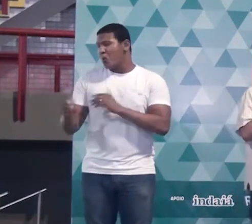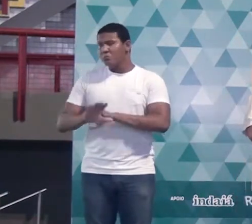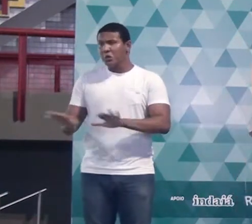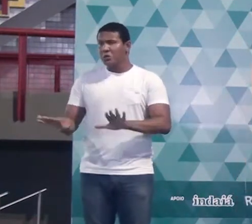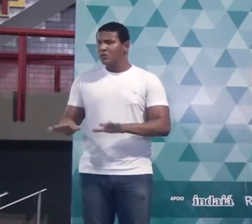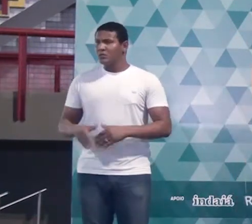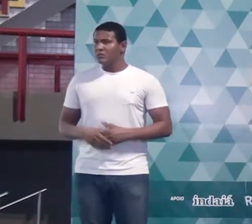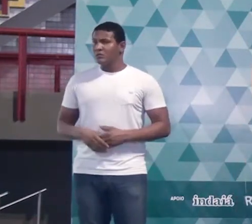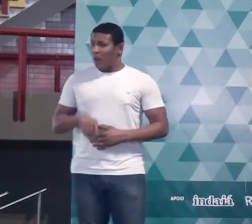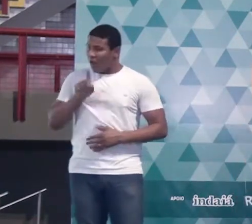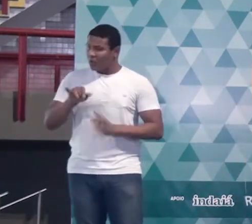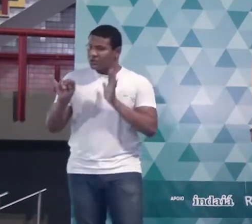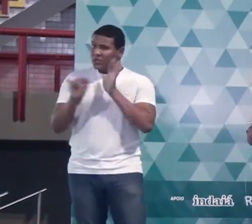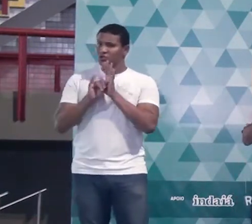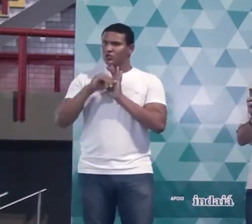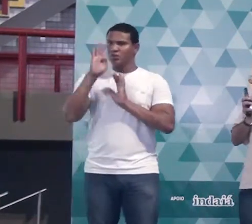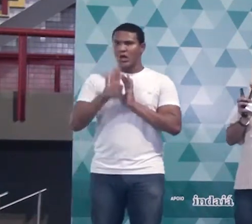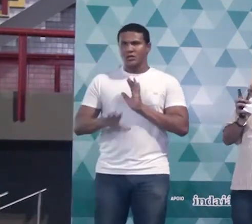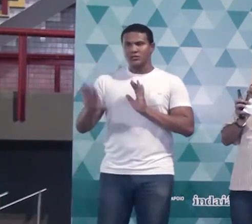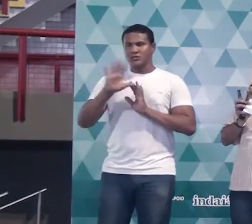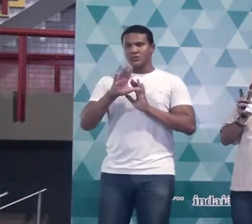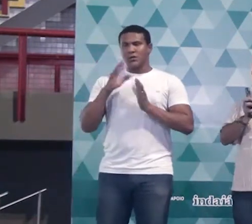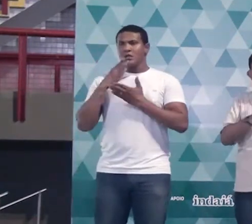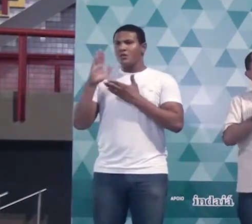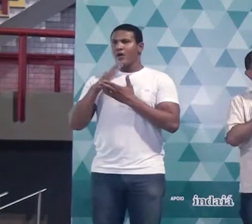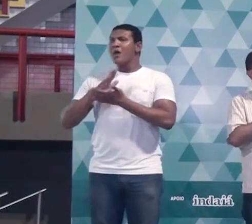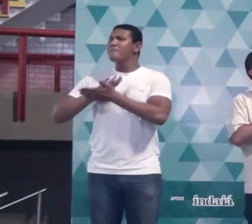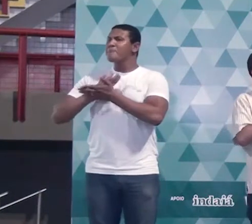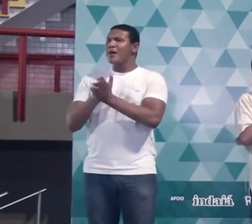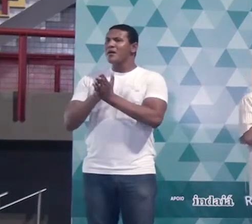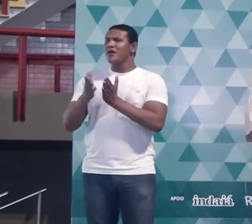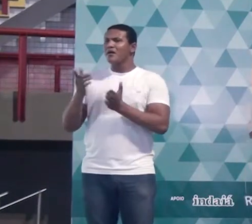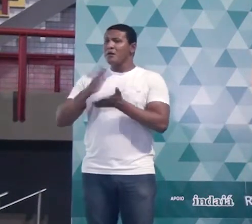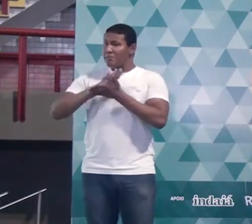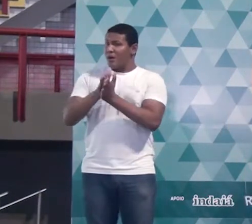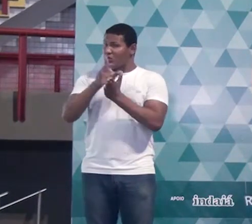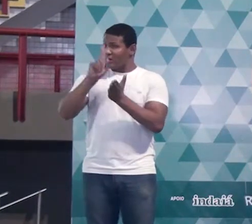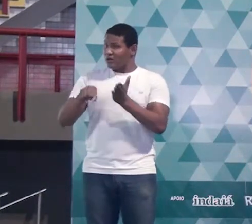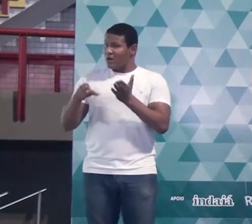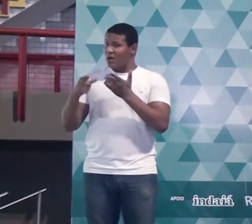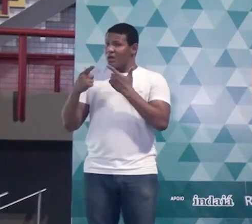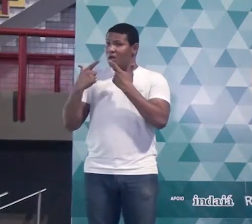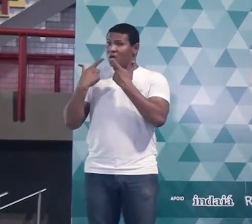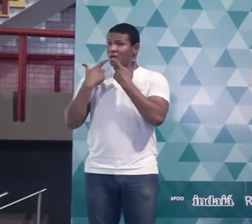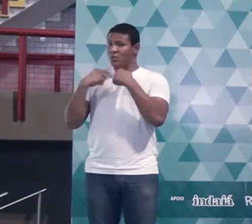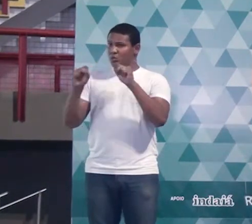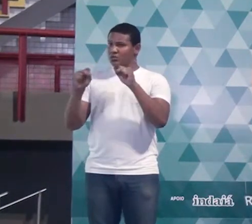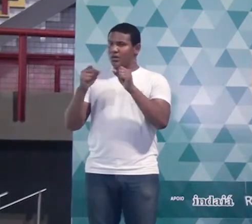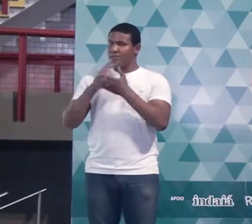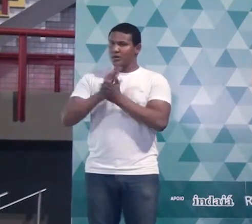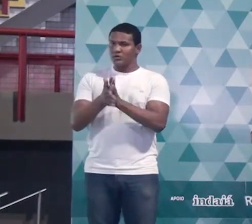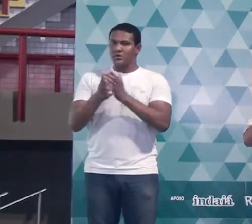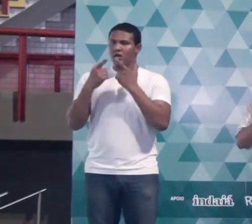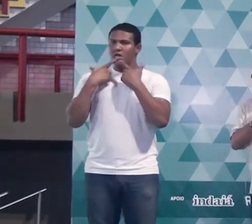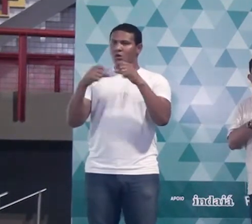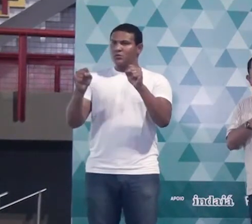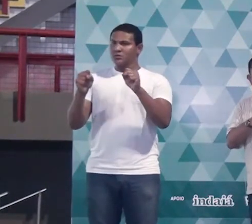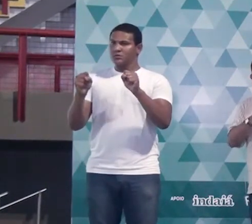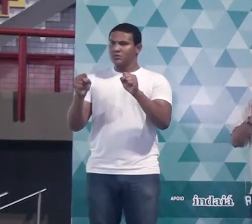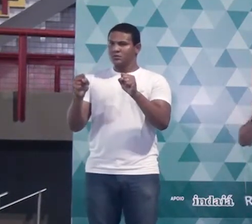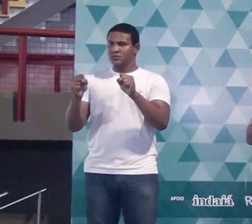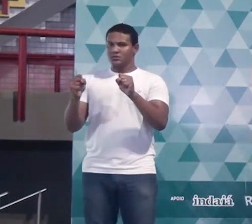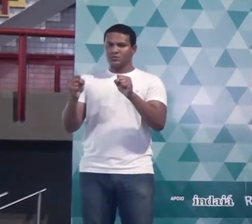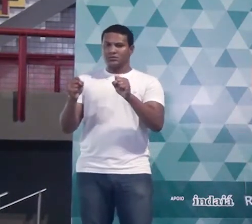de fala. Porque um dos grandes preconceitos que existem é o chamado preconceito linguístico. Vocês já ouviram falar, né? Claro. Pois